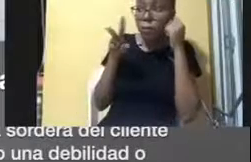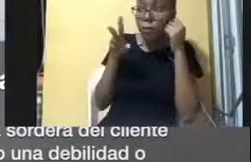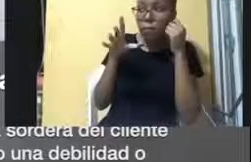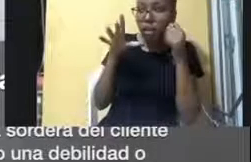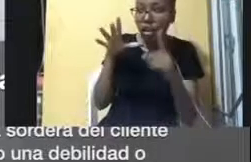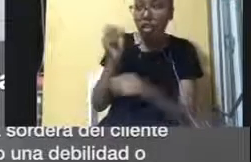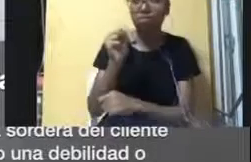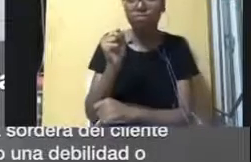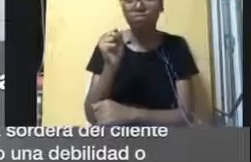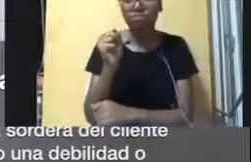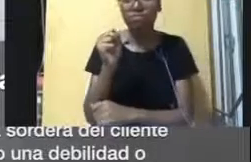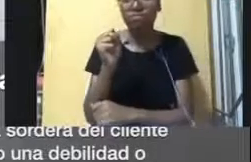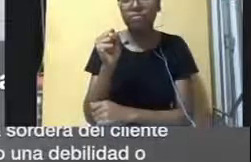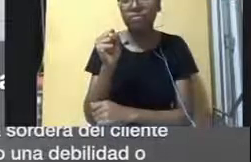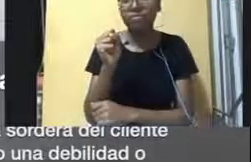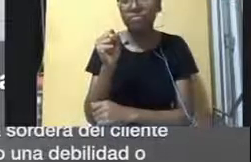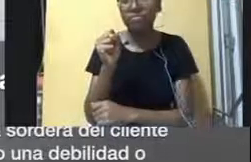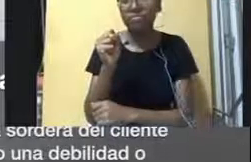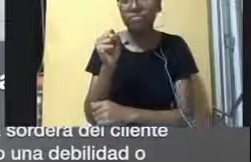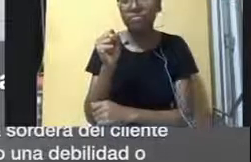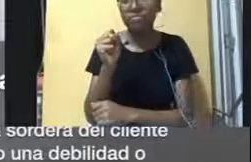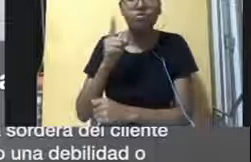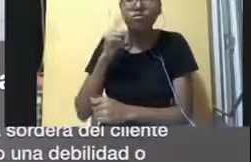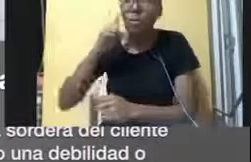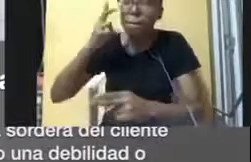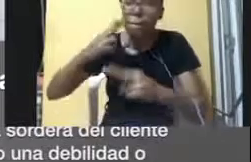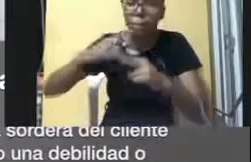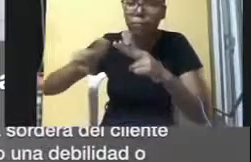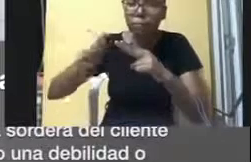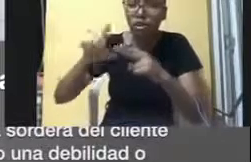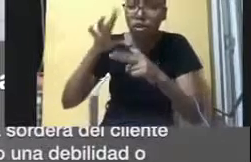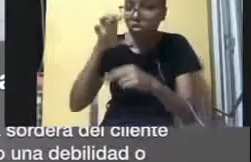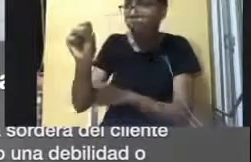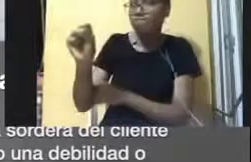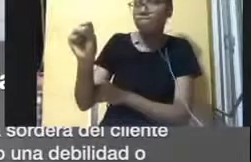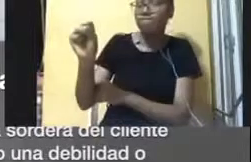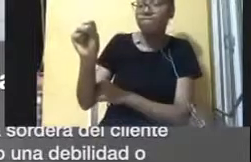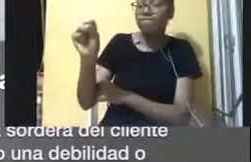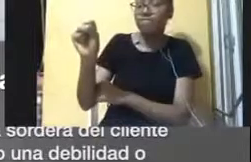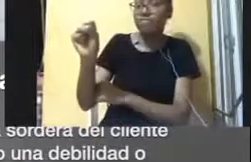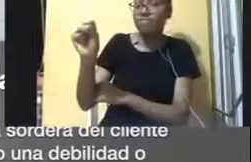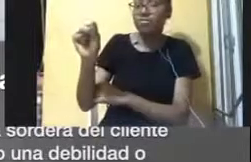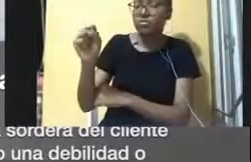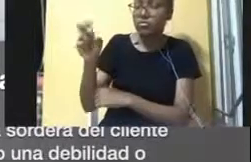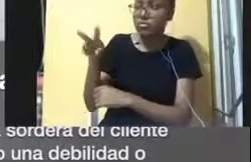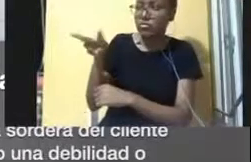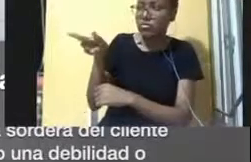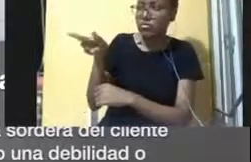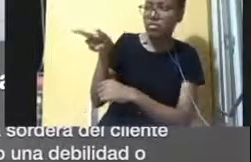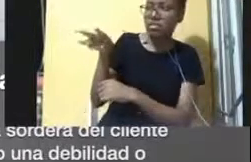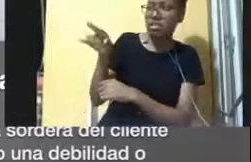cara, la persona sorda lo va a ver. De inmediatamente van a saber, esa persona cree que yo